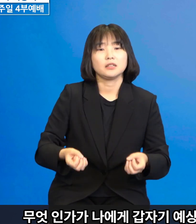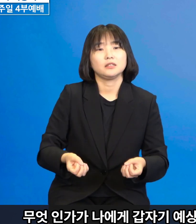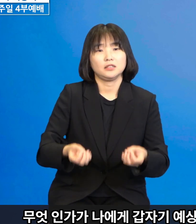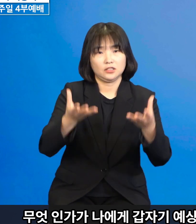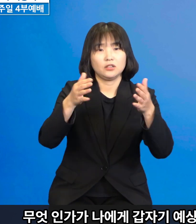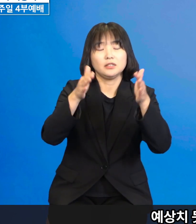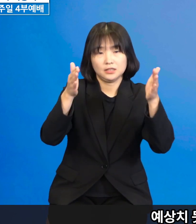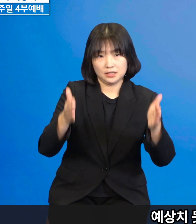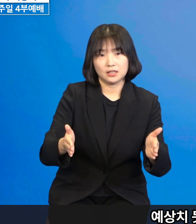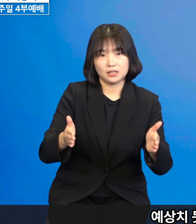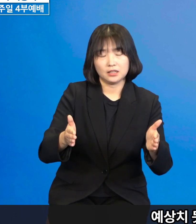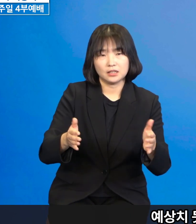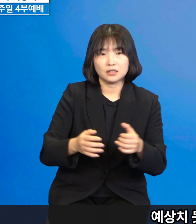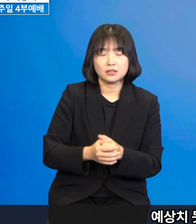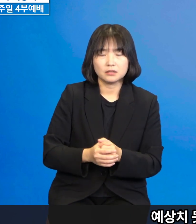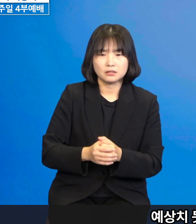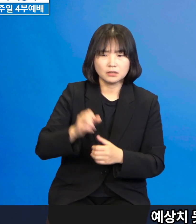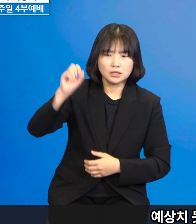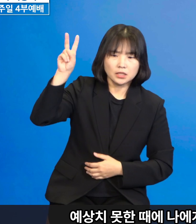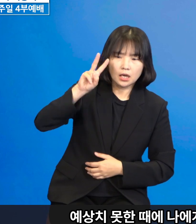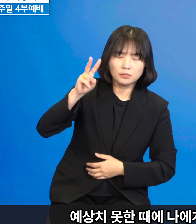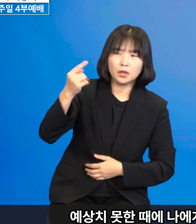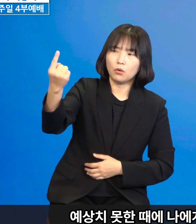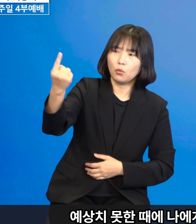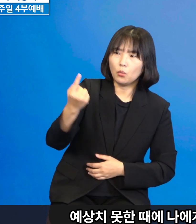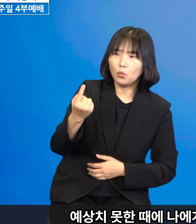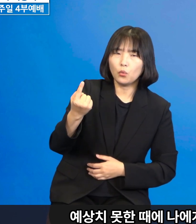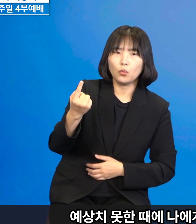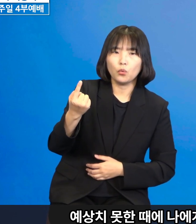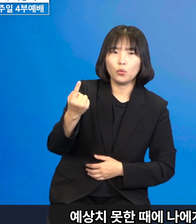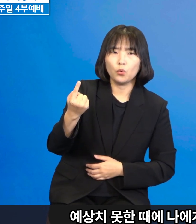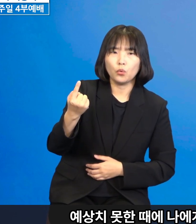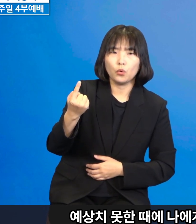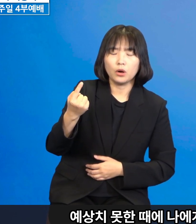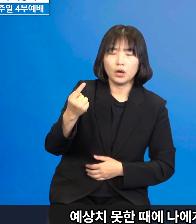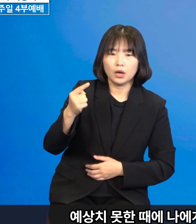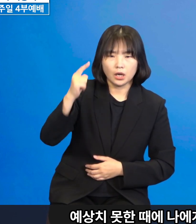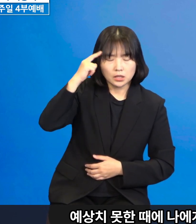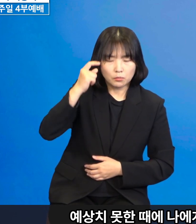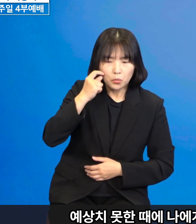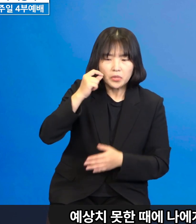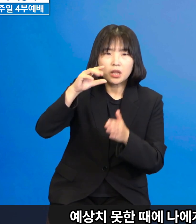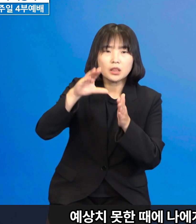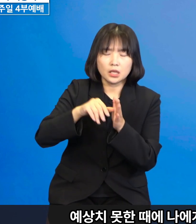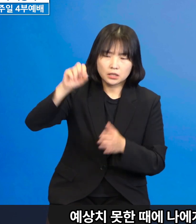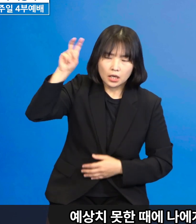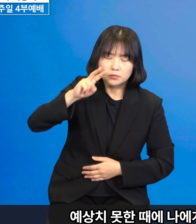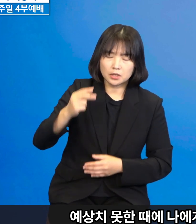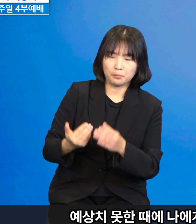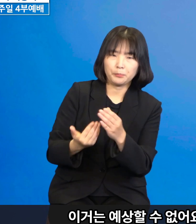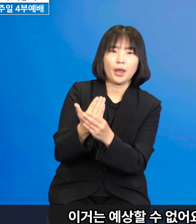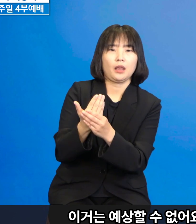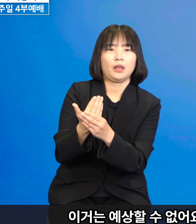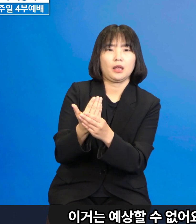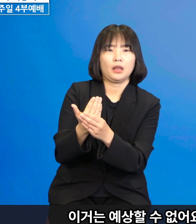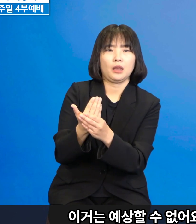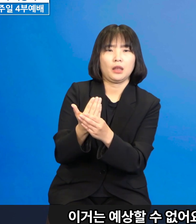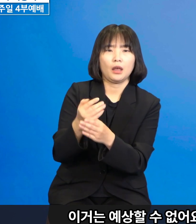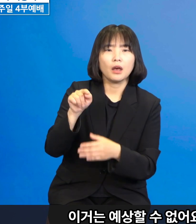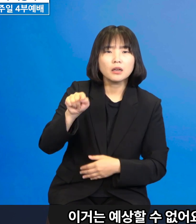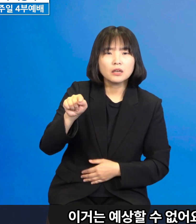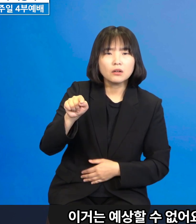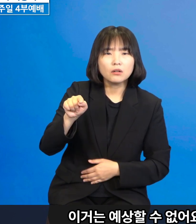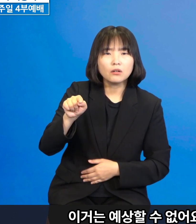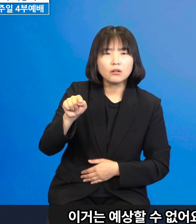다가오는 것입니다. 예상치 못한 사건으로, 예상치 못한 때에 나에게 갑자기 벌어지는 것입니다. 이거는 예상할 수